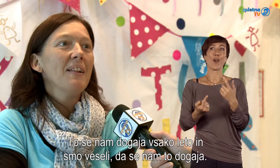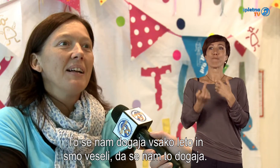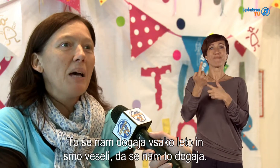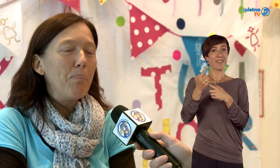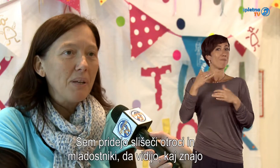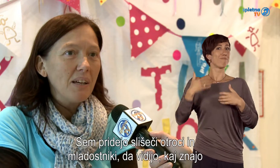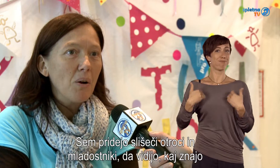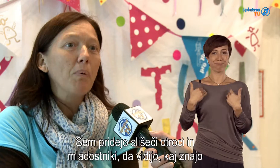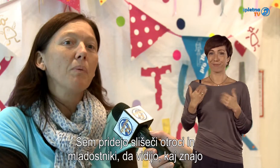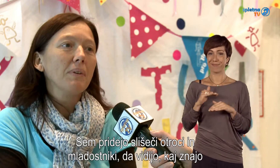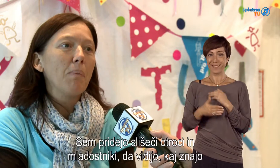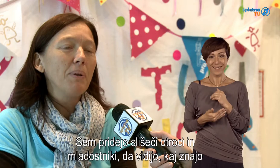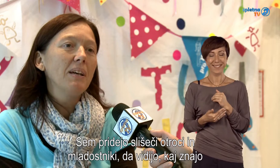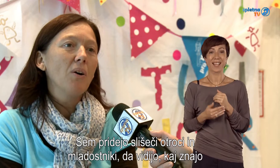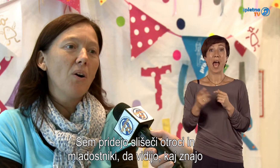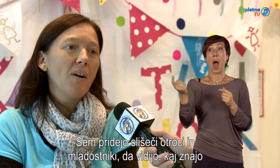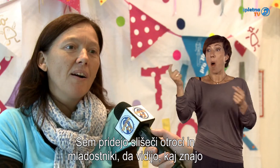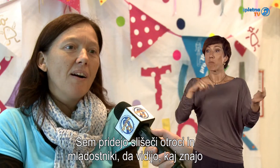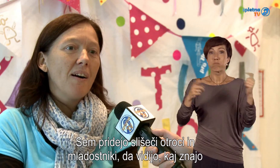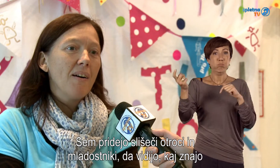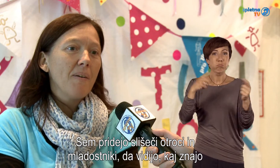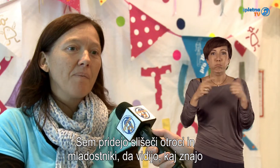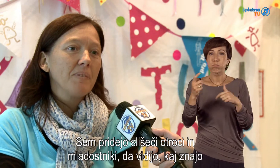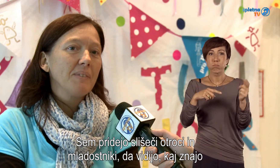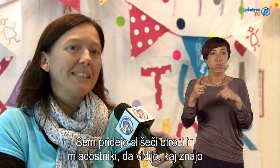zgodi, da pridejo